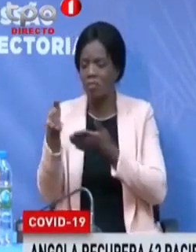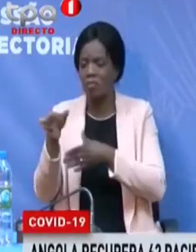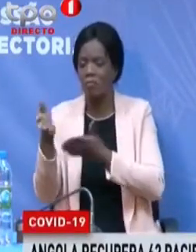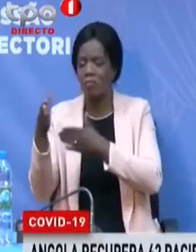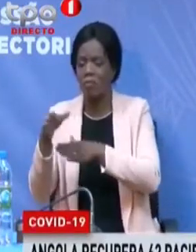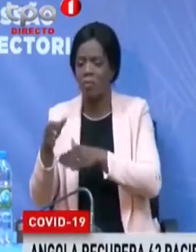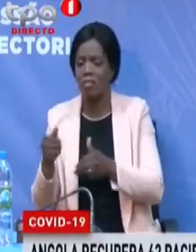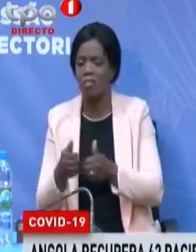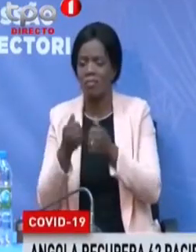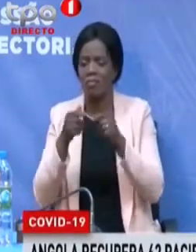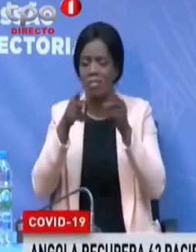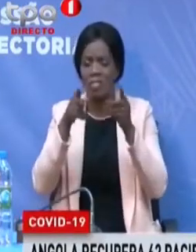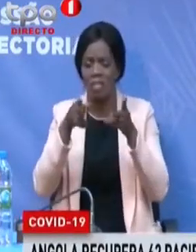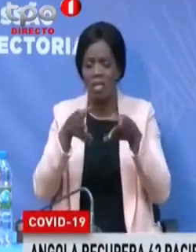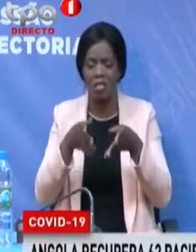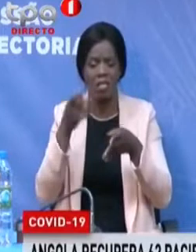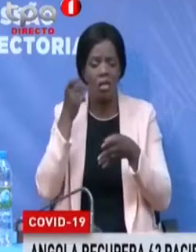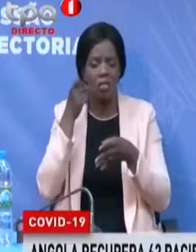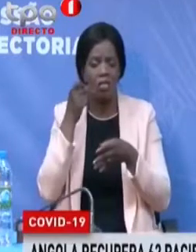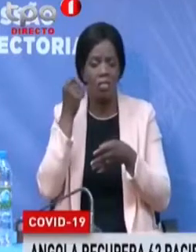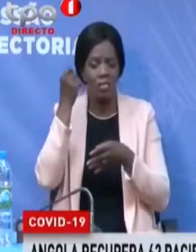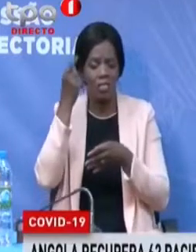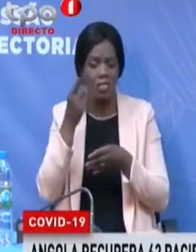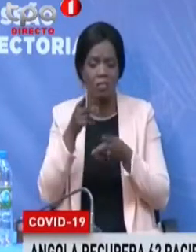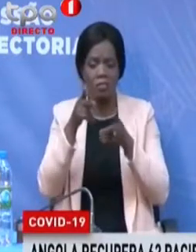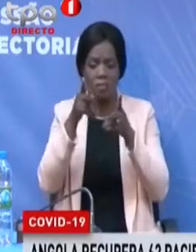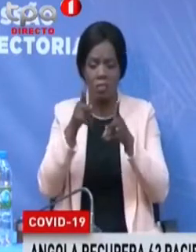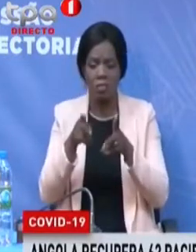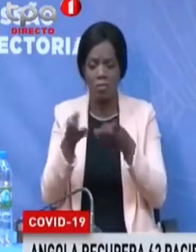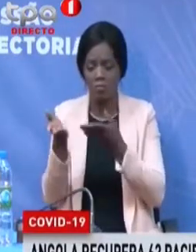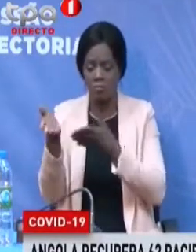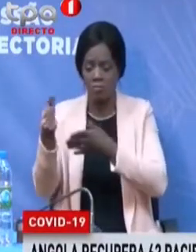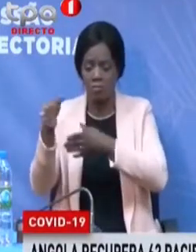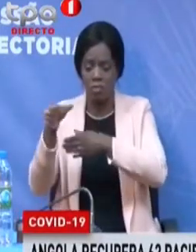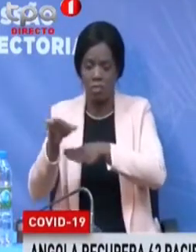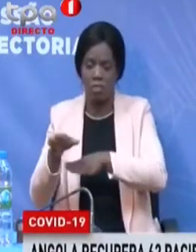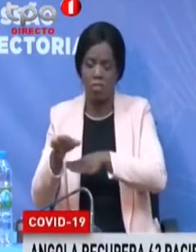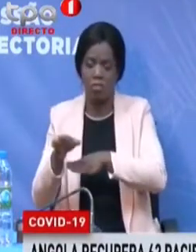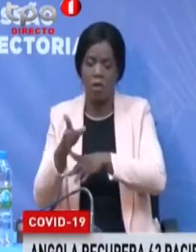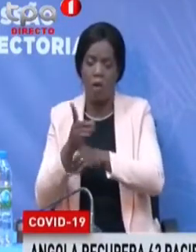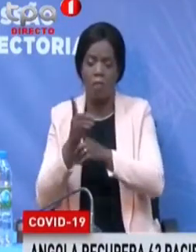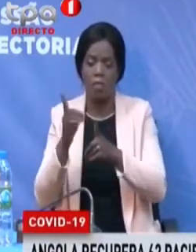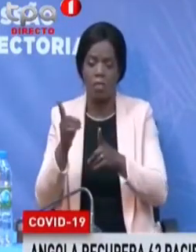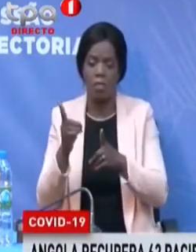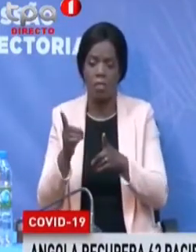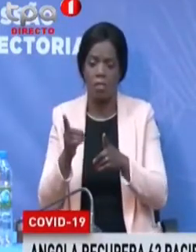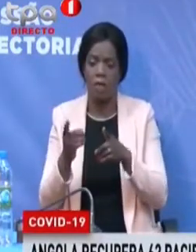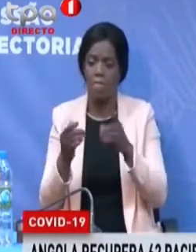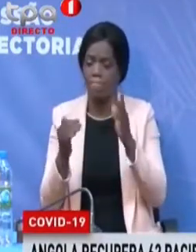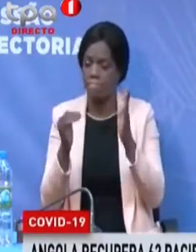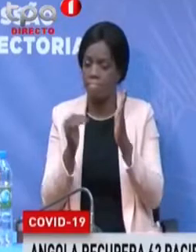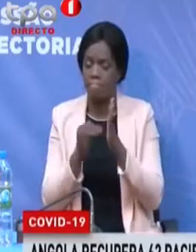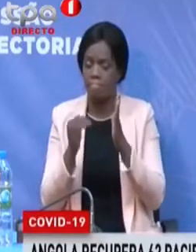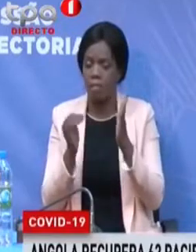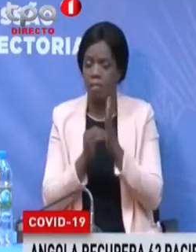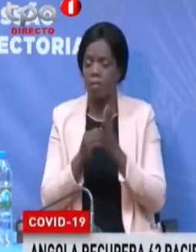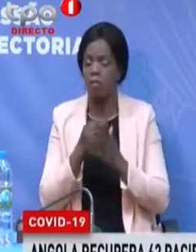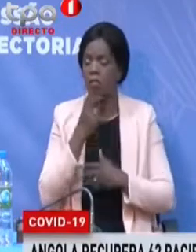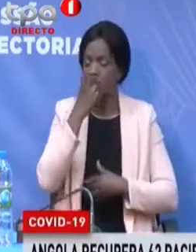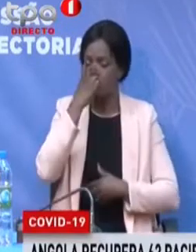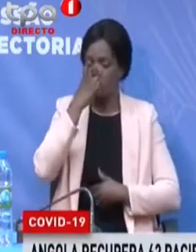entendemos por óbito o desaparecimento dos sinais vitais da vida, ou